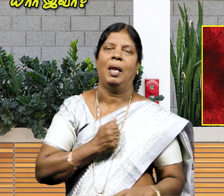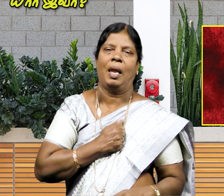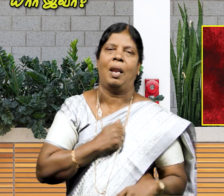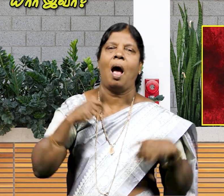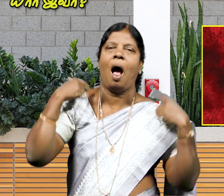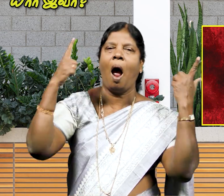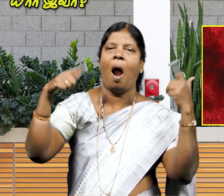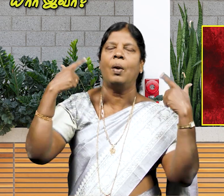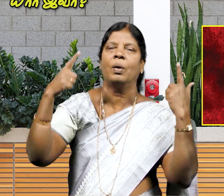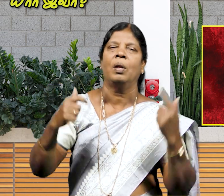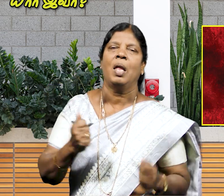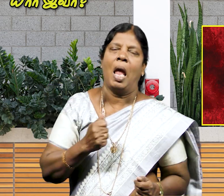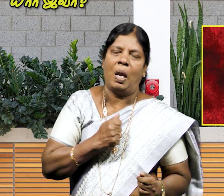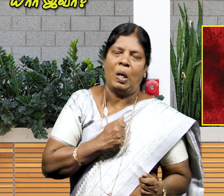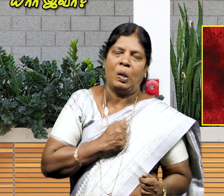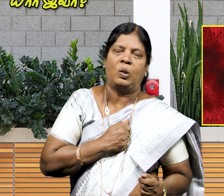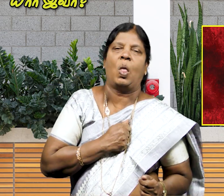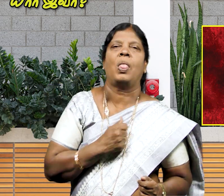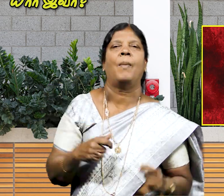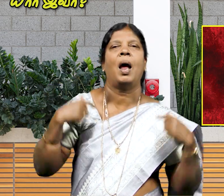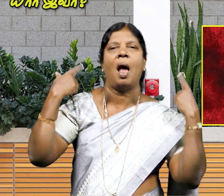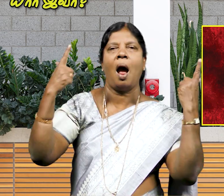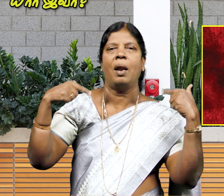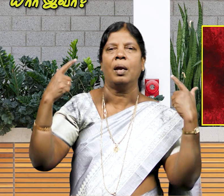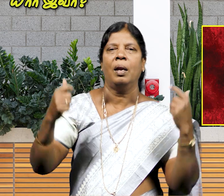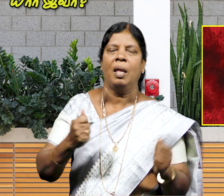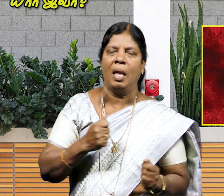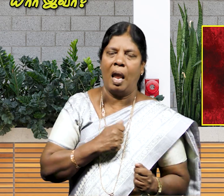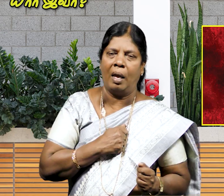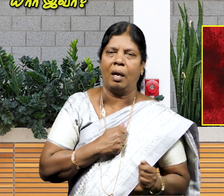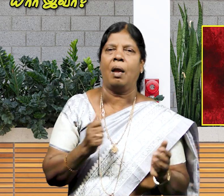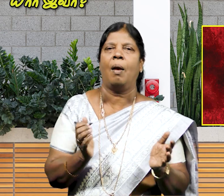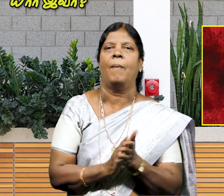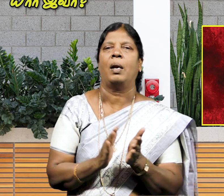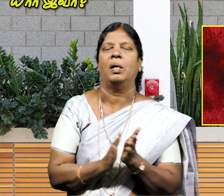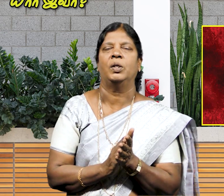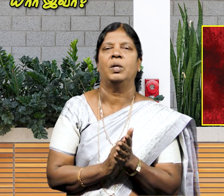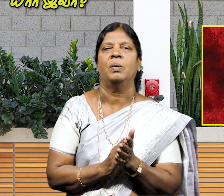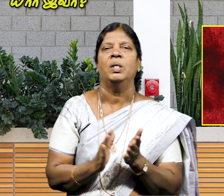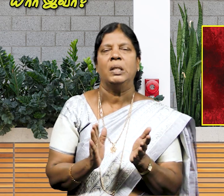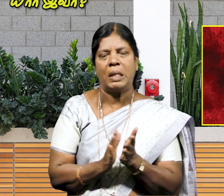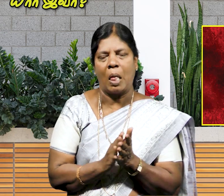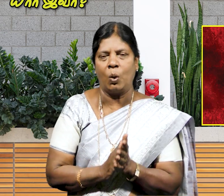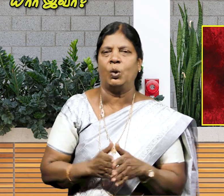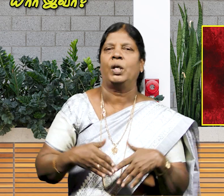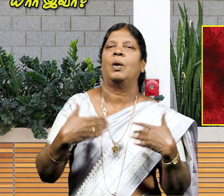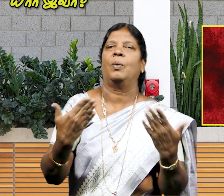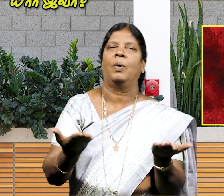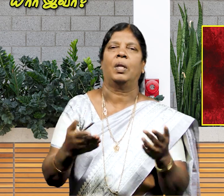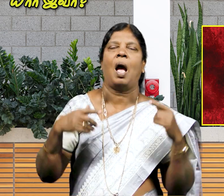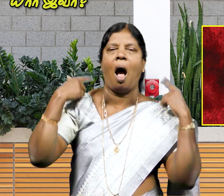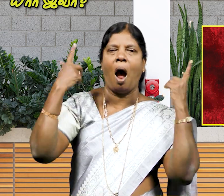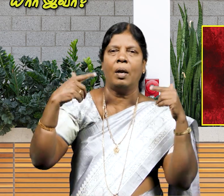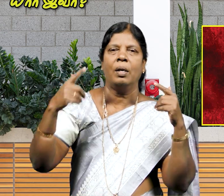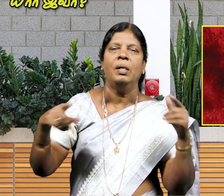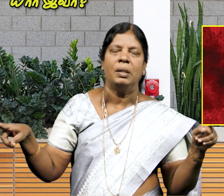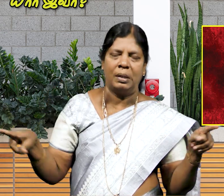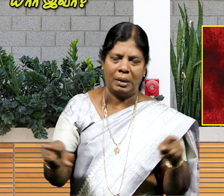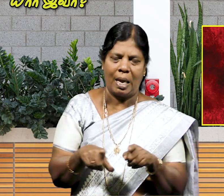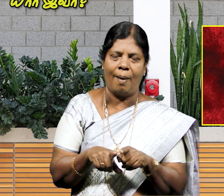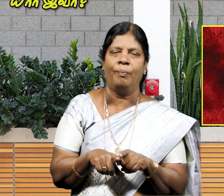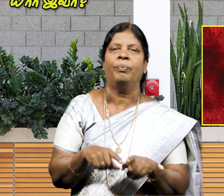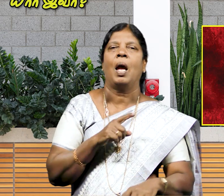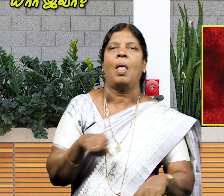ஆடு, எனக்கு சொந்தமான ஆடு, எனக்கு மகிழ்ச்சியை சந்தோஷத்தை தந்த ஆடு.